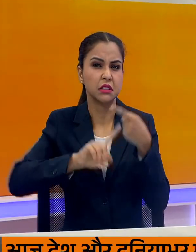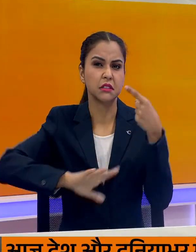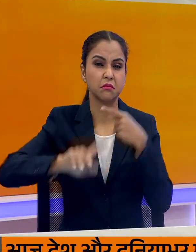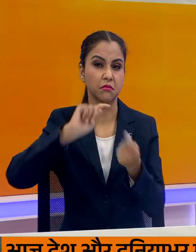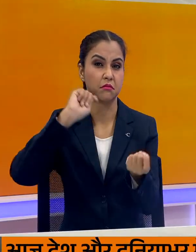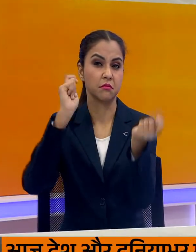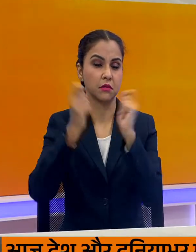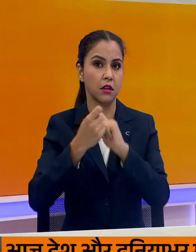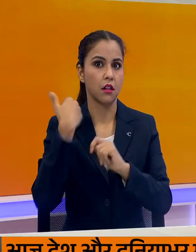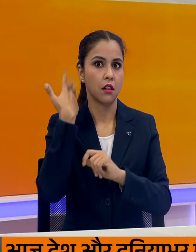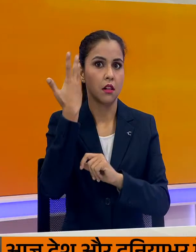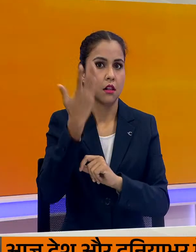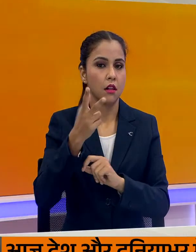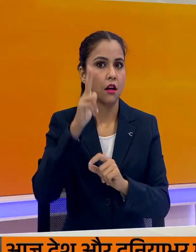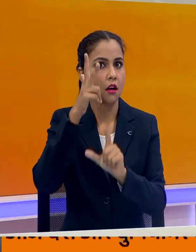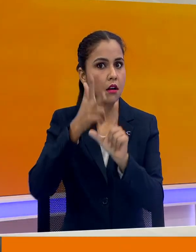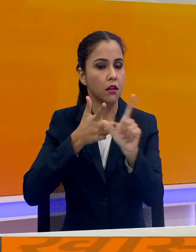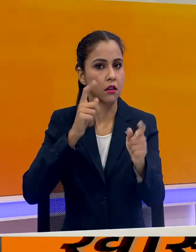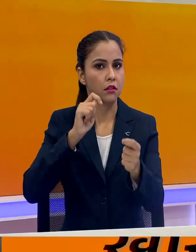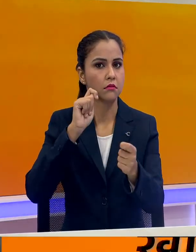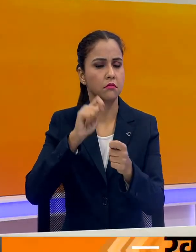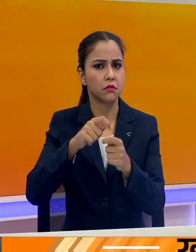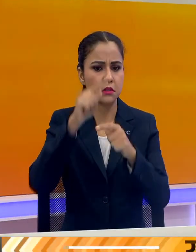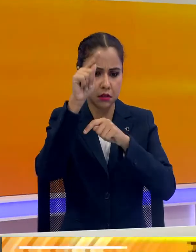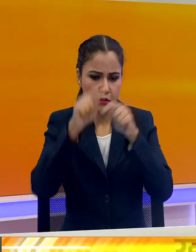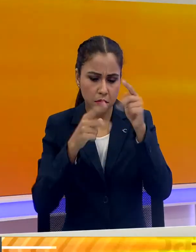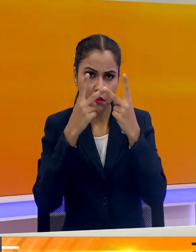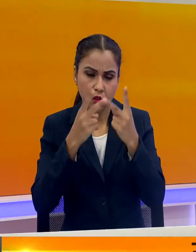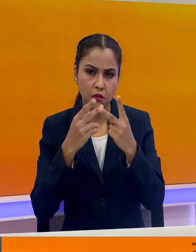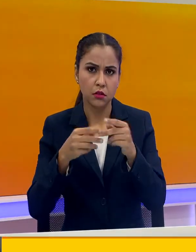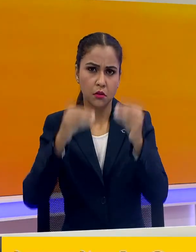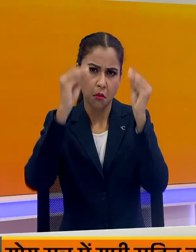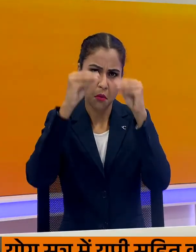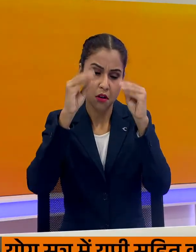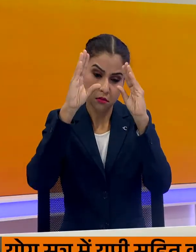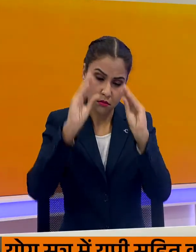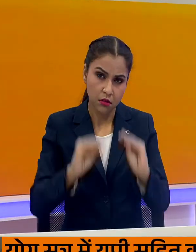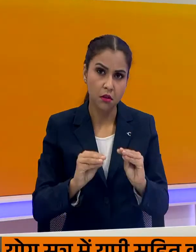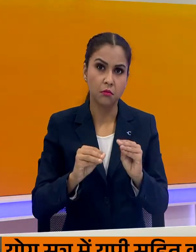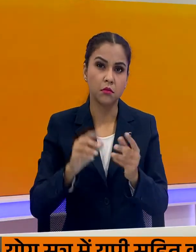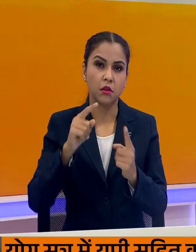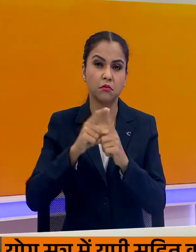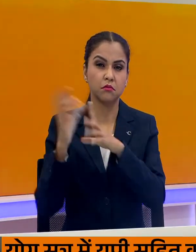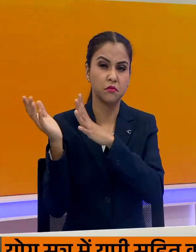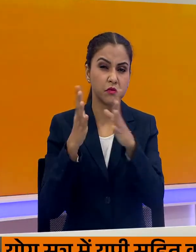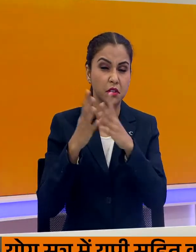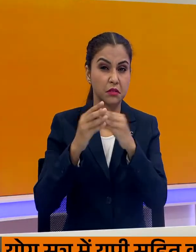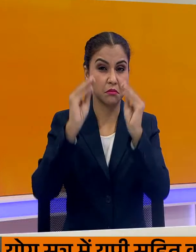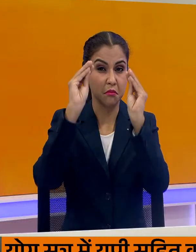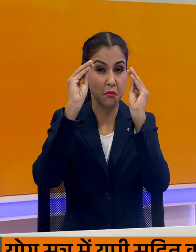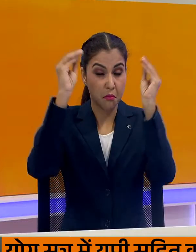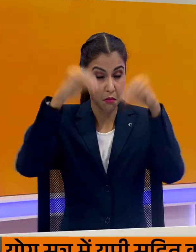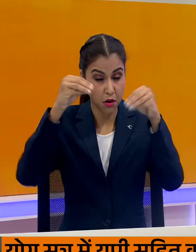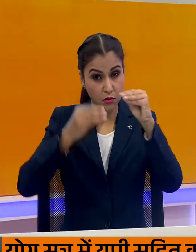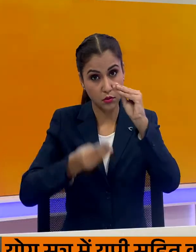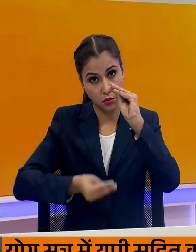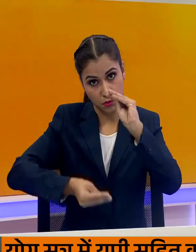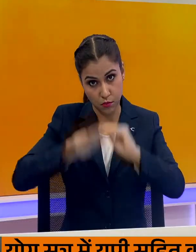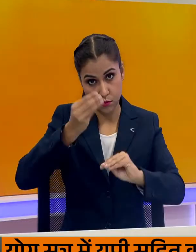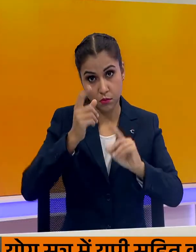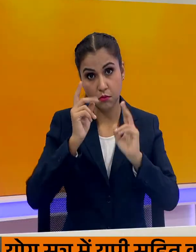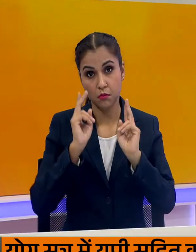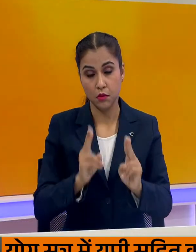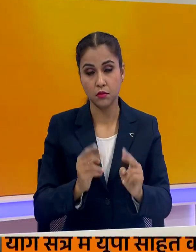8 साल का डेटा अगर देखें तो गैर मानसूनी महीनों में बारिश कम हुई है और मानसून के महीनों में बारिश जरूरत से बहुत ज्यादा हुई